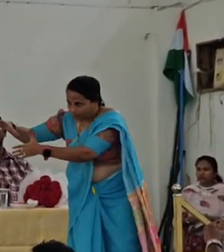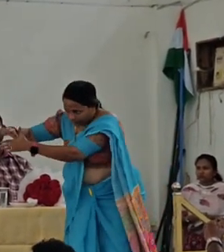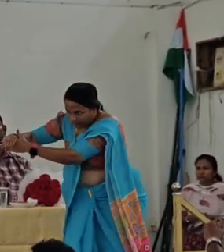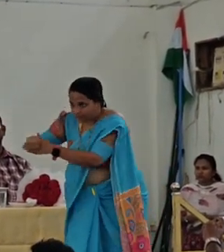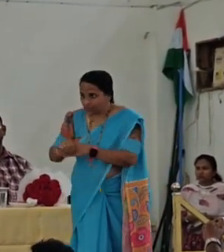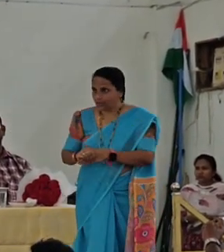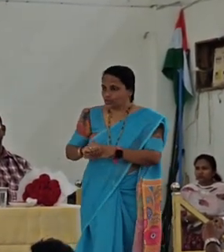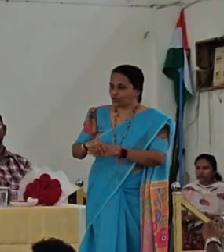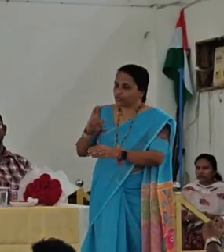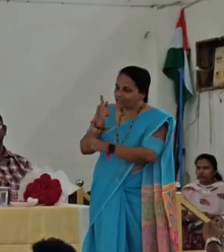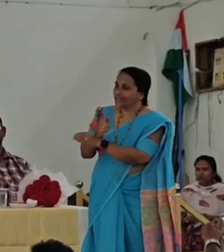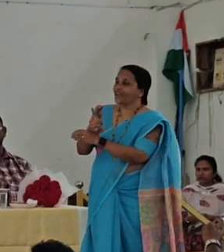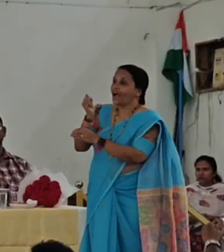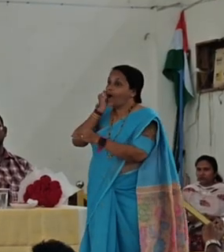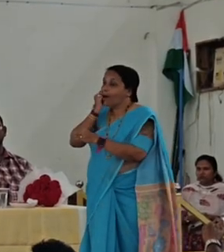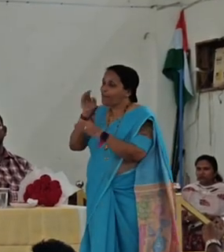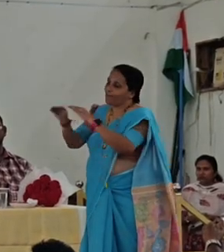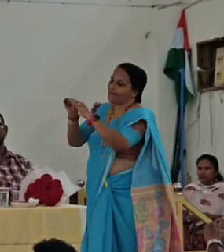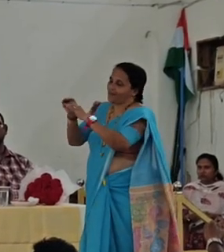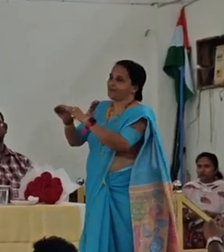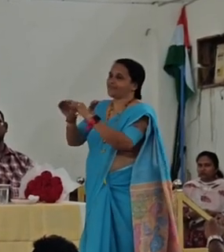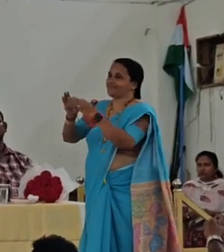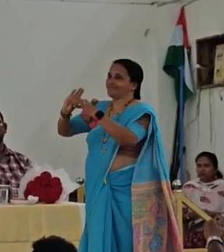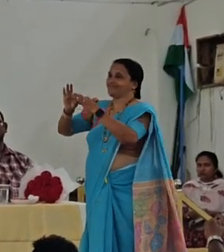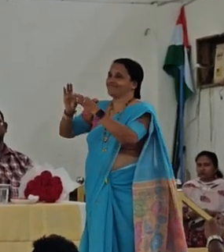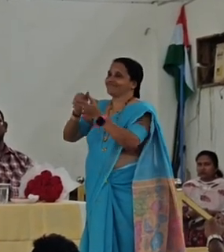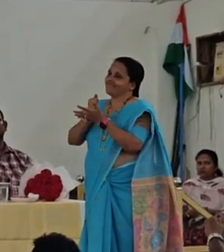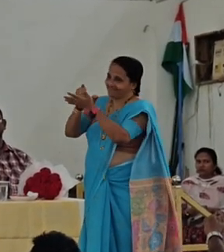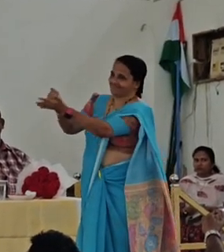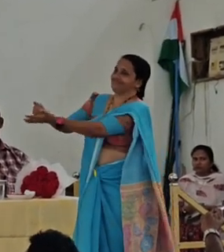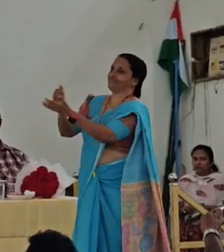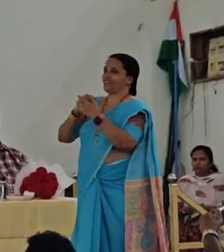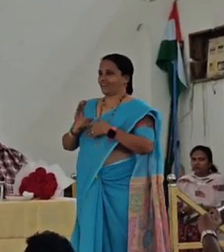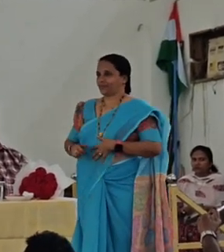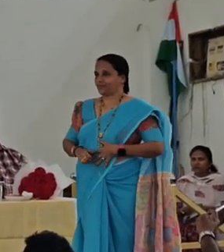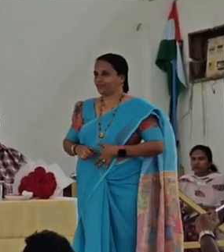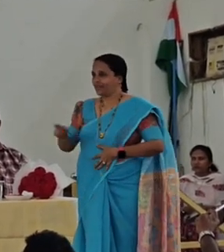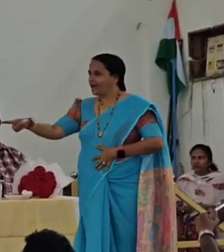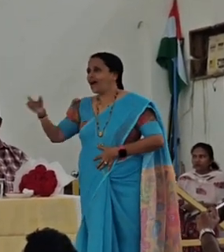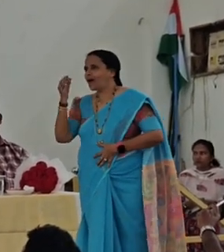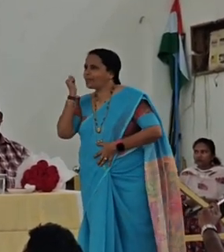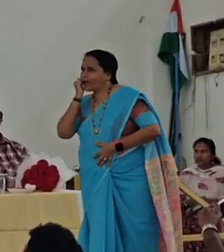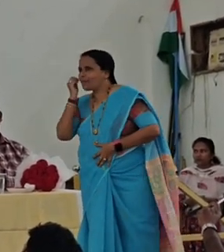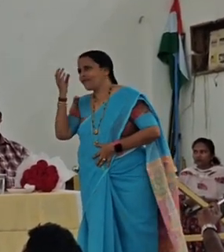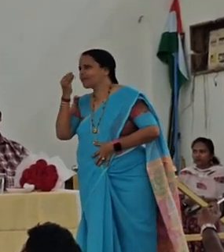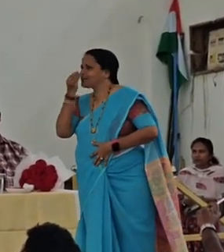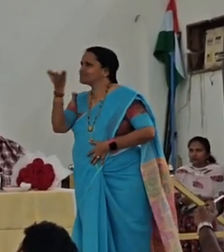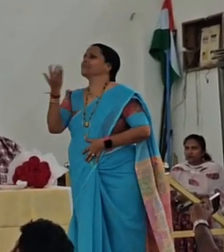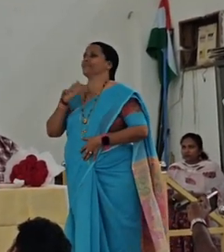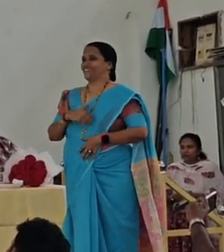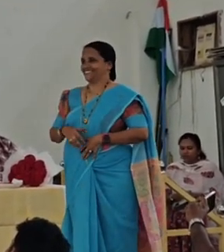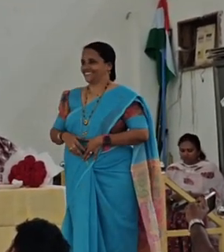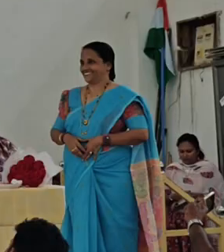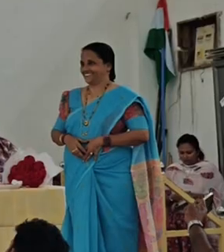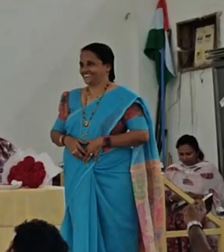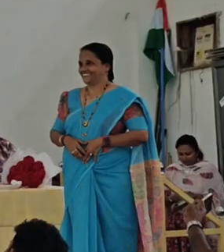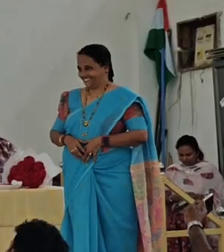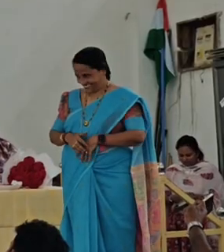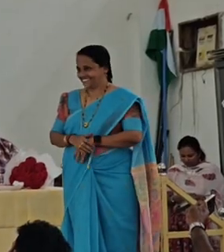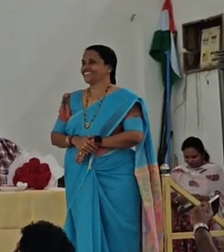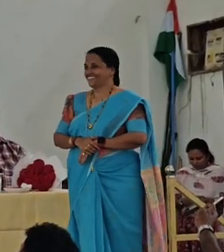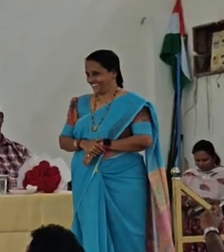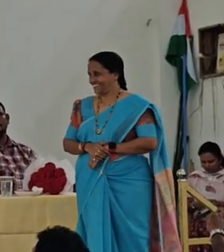యొక్క తల్లిదండ్రులకు ఈ సైన్ లాంగ్వేజ్ మీద మనకు అవగాహన కల్పిస్తే